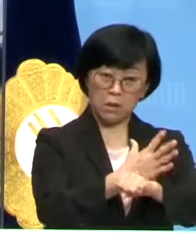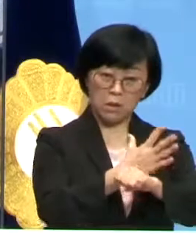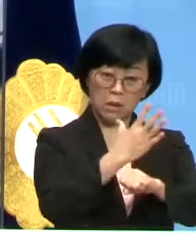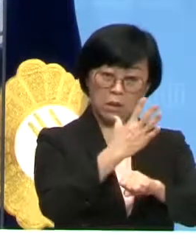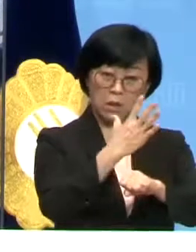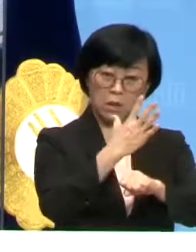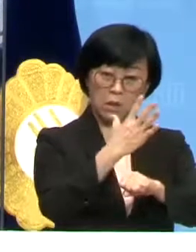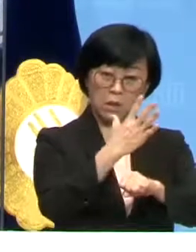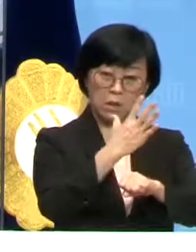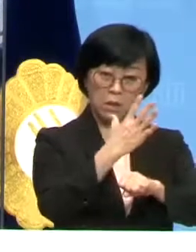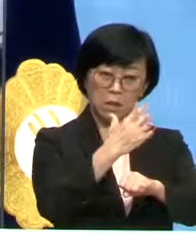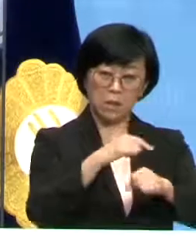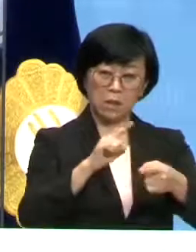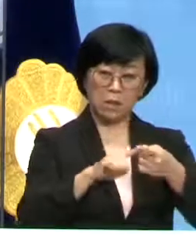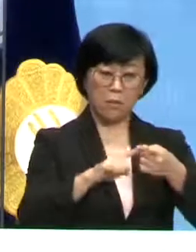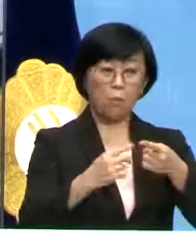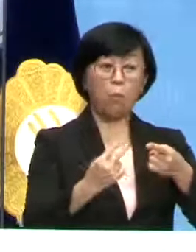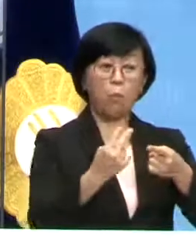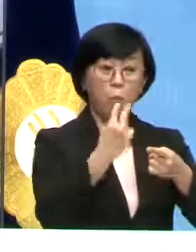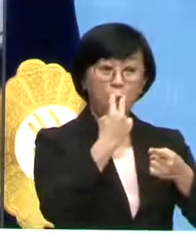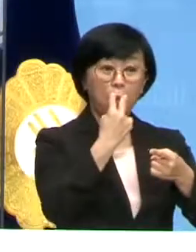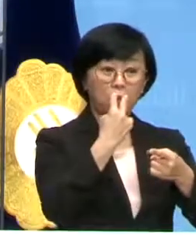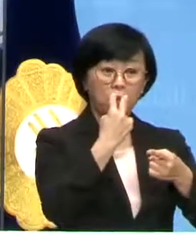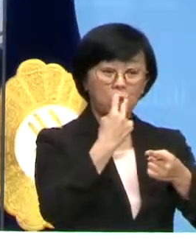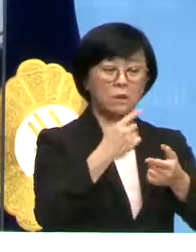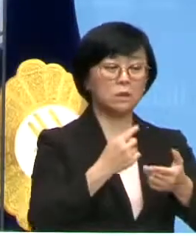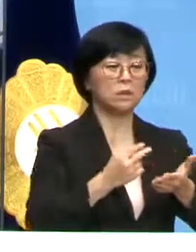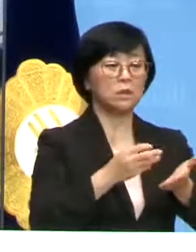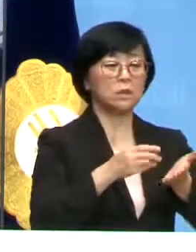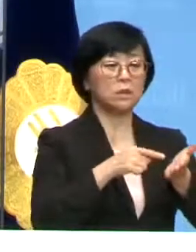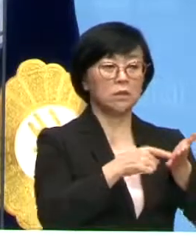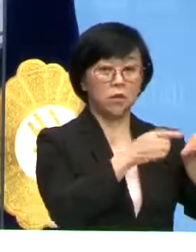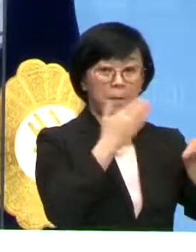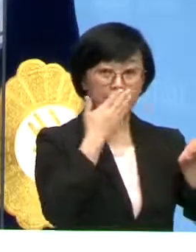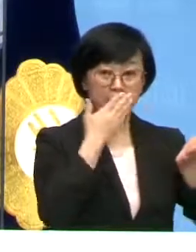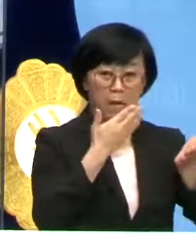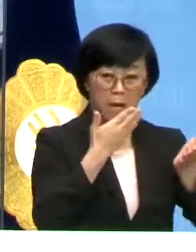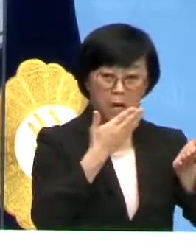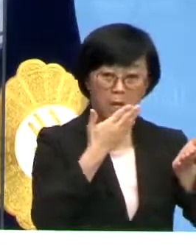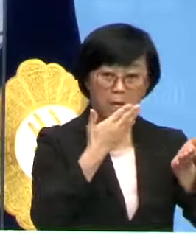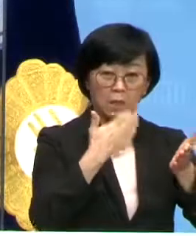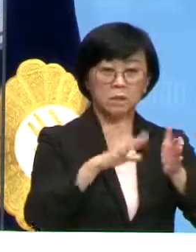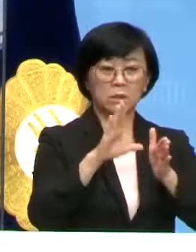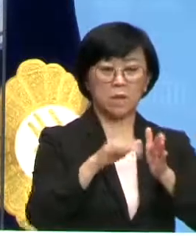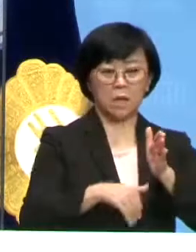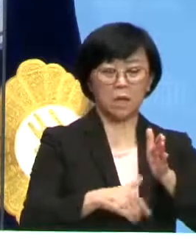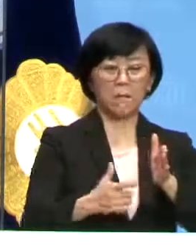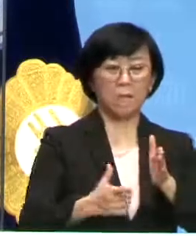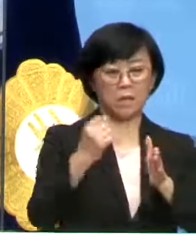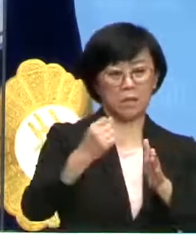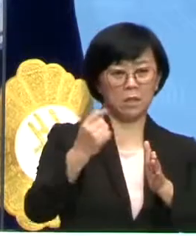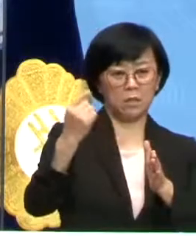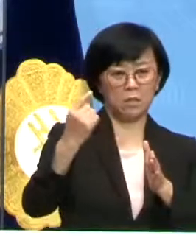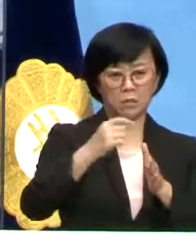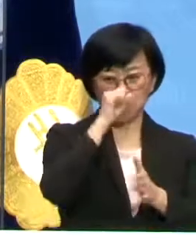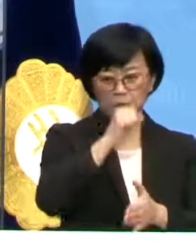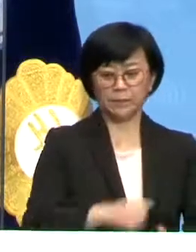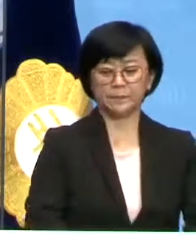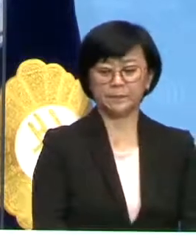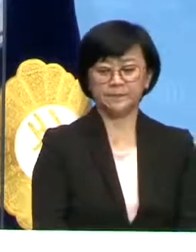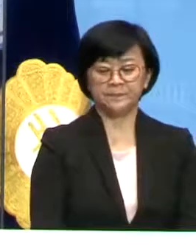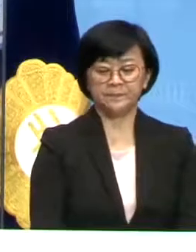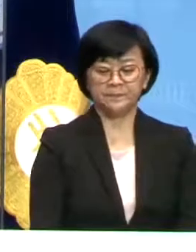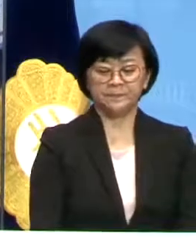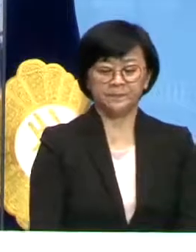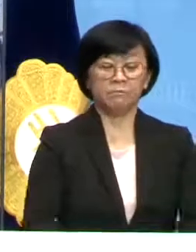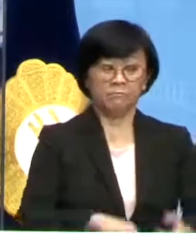편리하게 실수는 보험금을 청구할 수 있는 그런 수 대 가 빨리 왔으면 하는 바램입니다